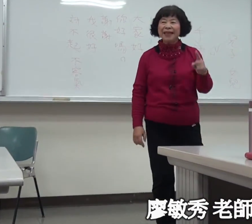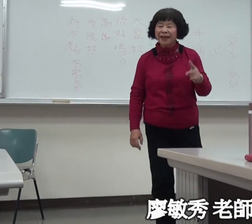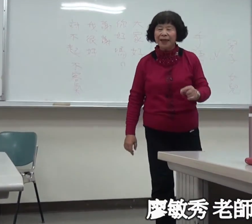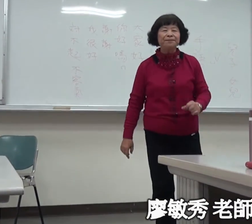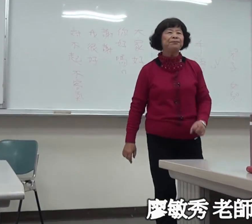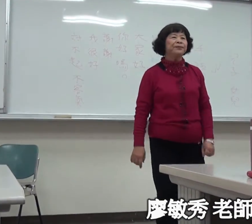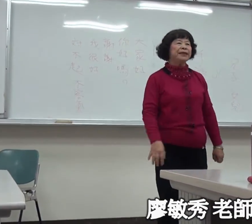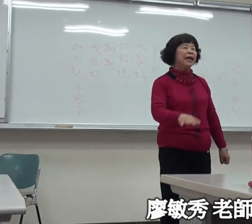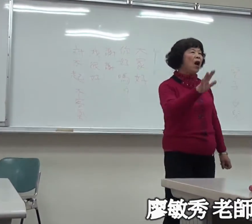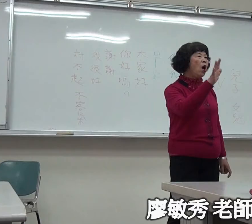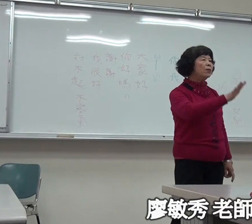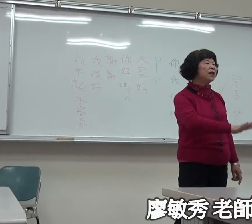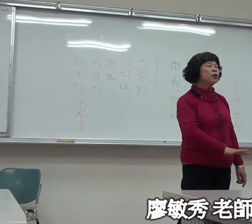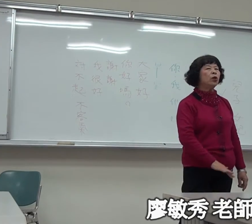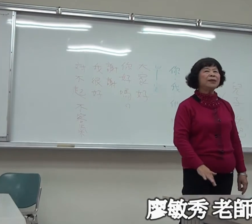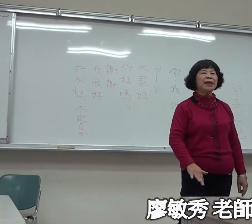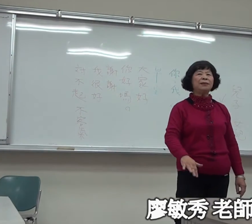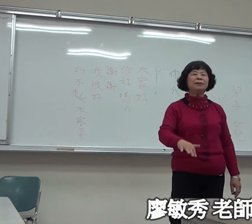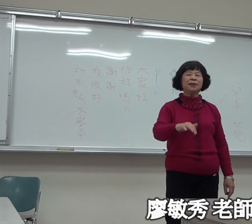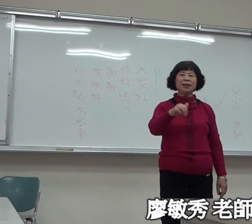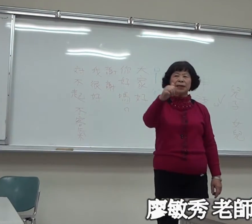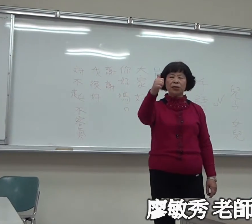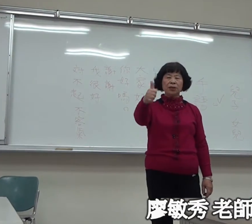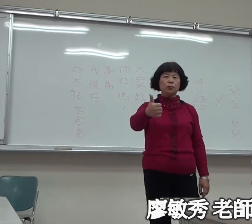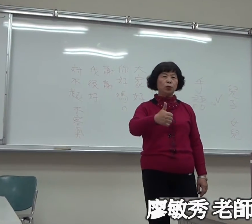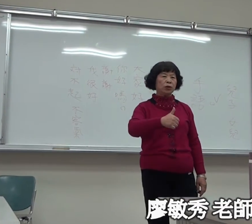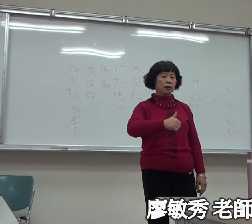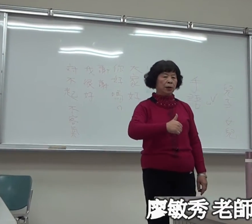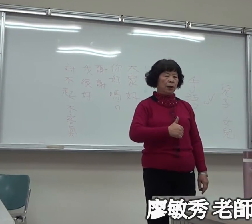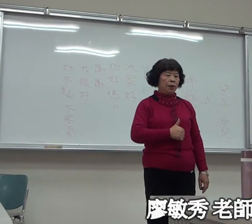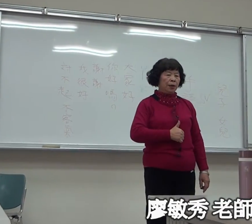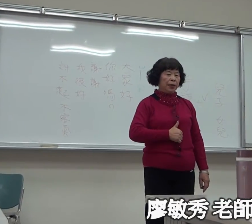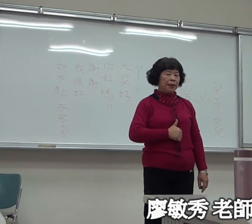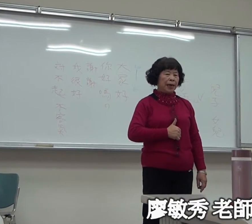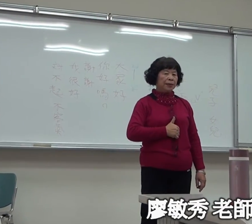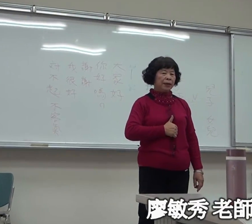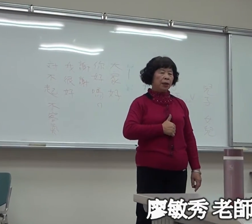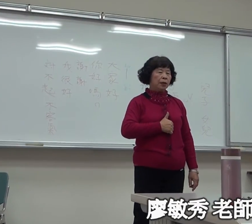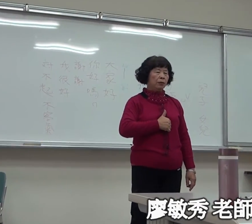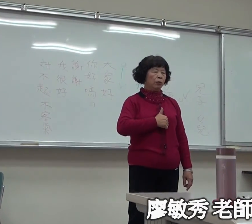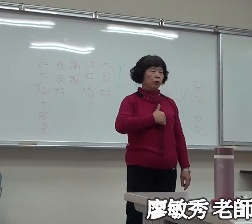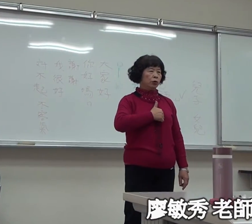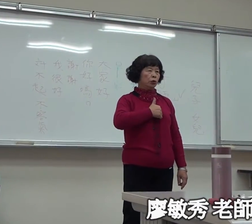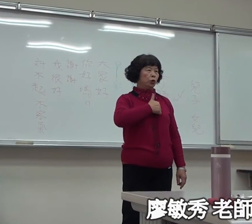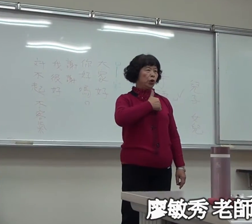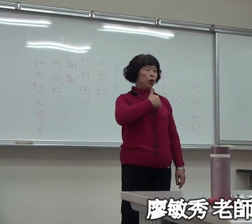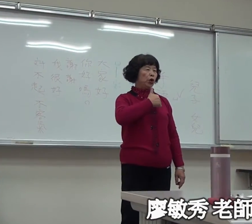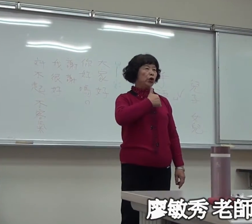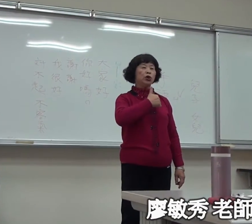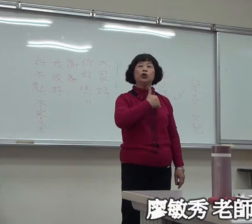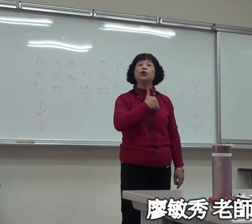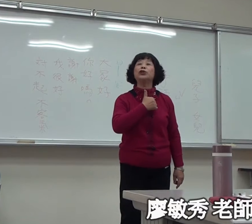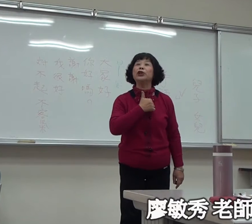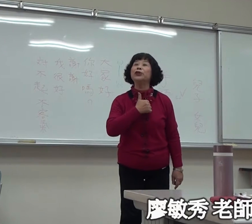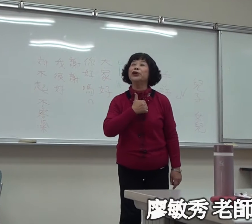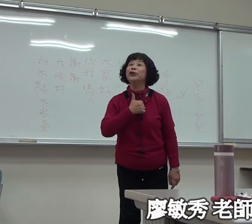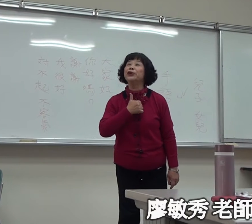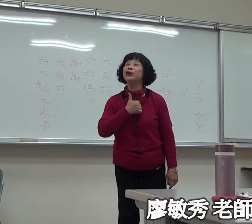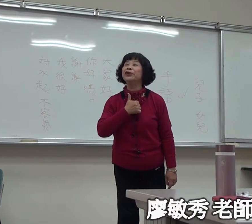的。然后我们先说真，真就是拇指，当然这个我是第一的，就是真的，对